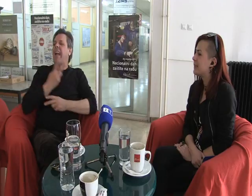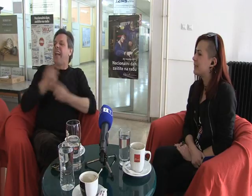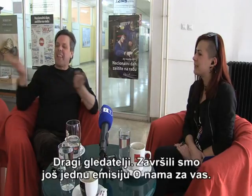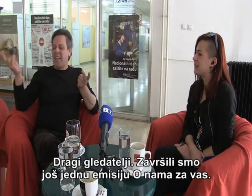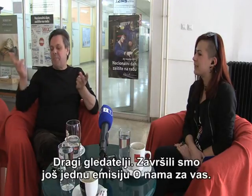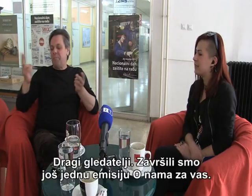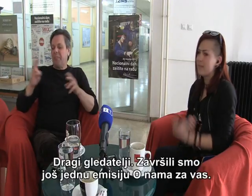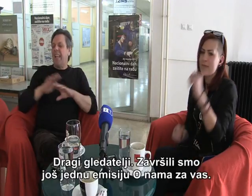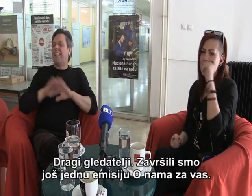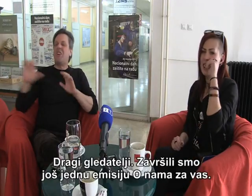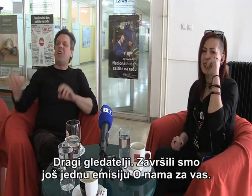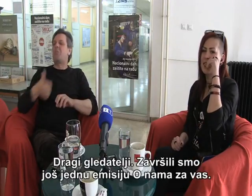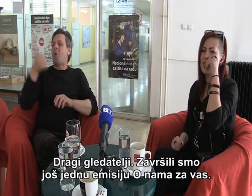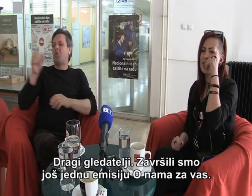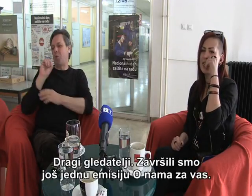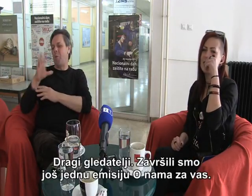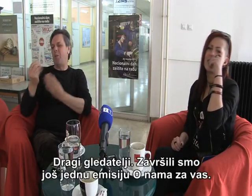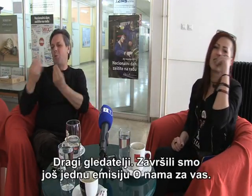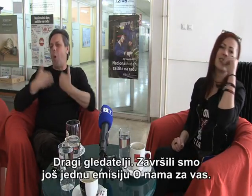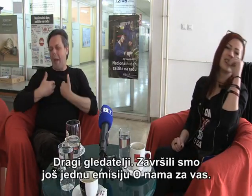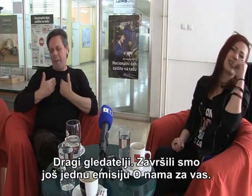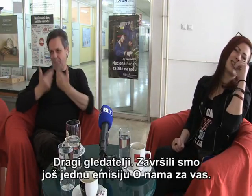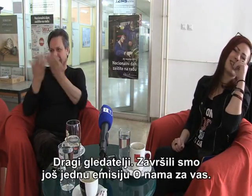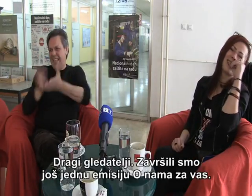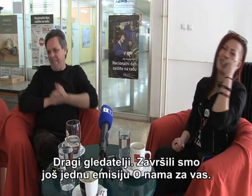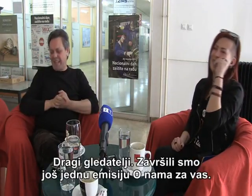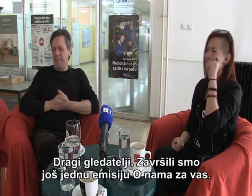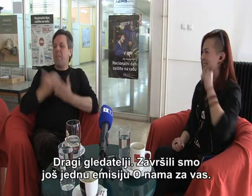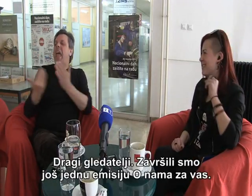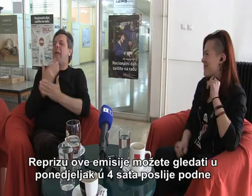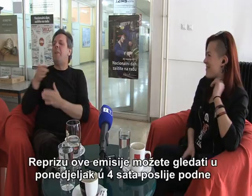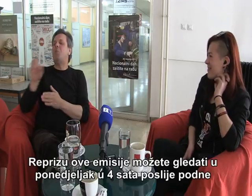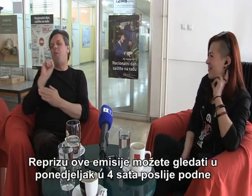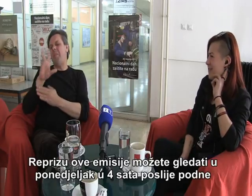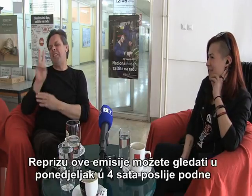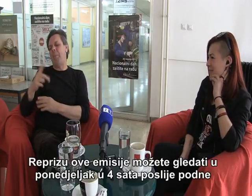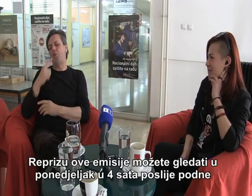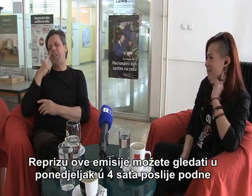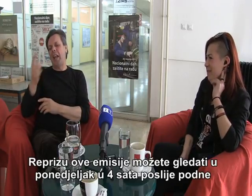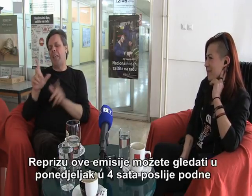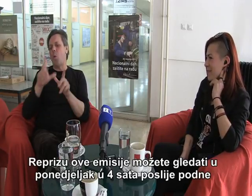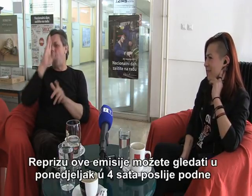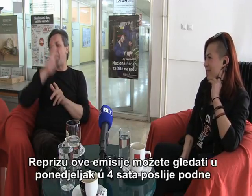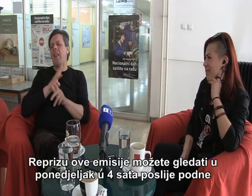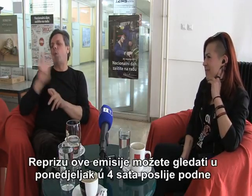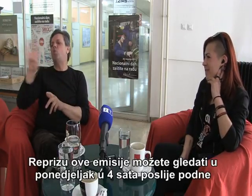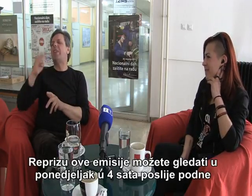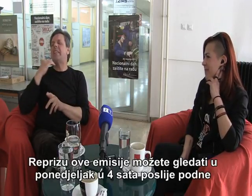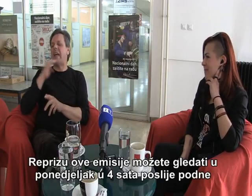dragi gledatelji, završili smo još jednu emisiju o nama za vas. Reprizu ove emisije možete gledati u ponedjeljak 4 sata